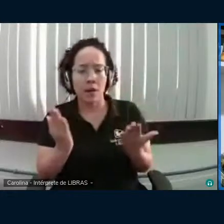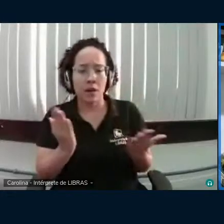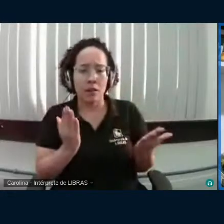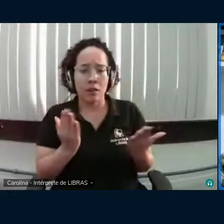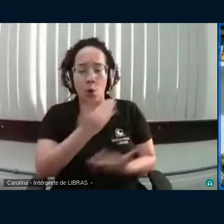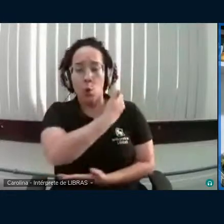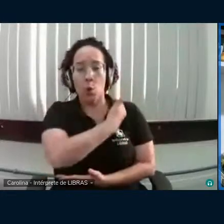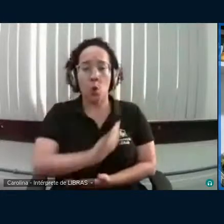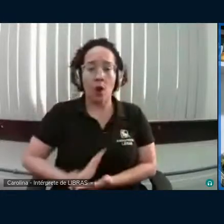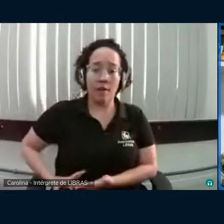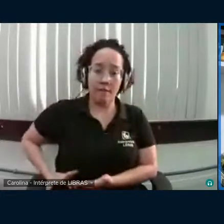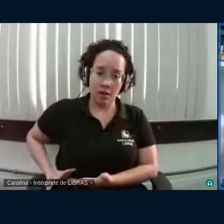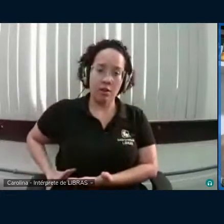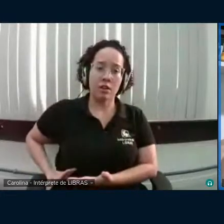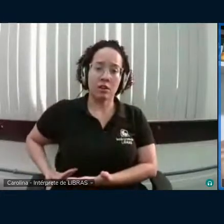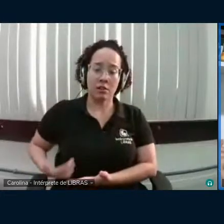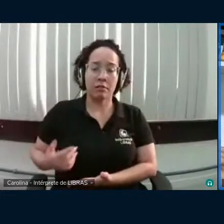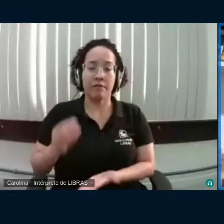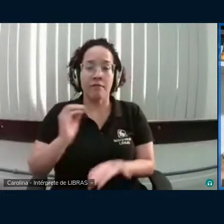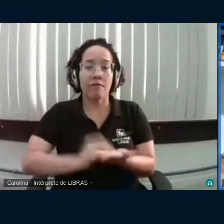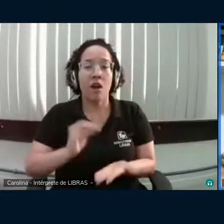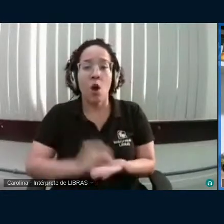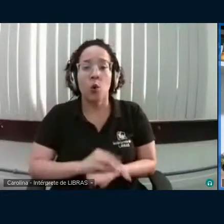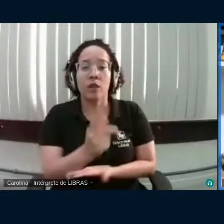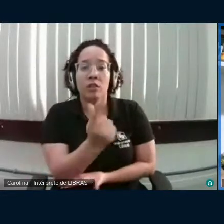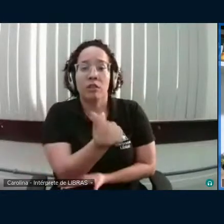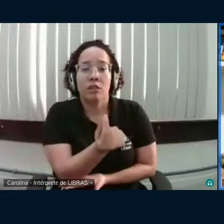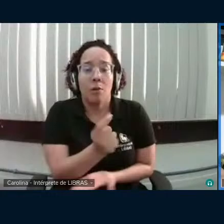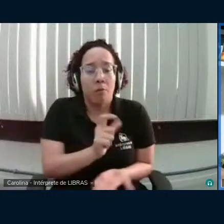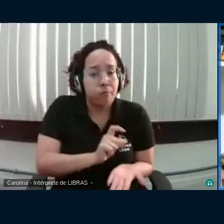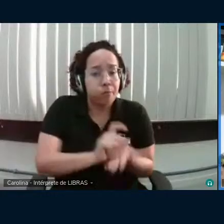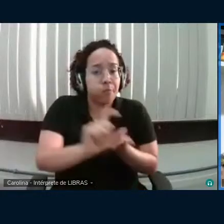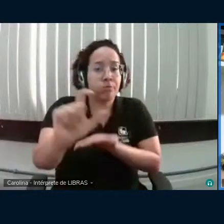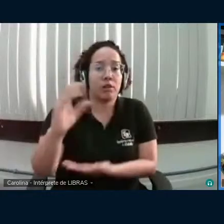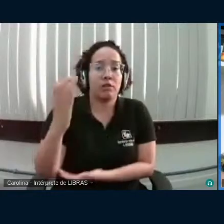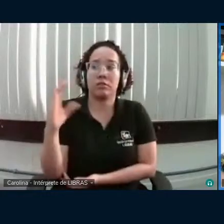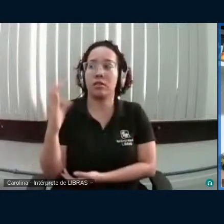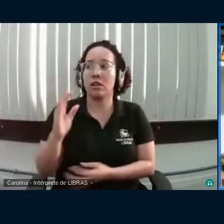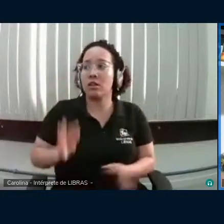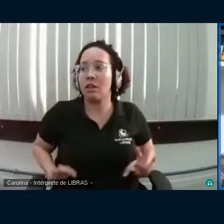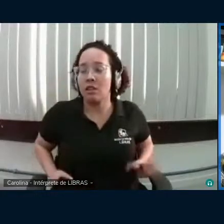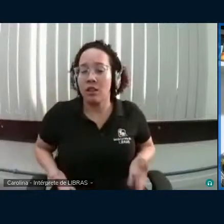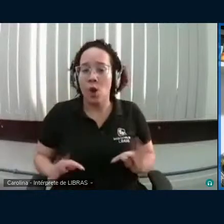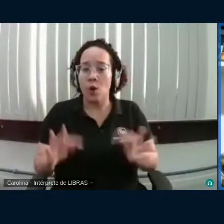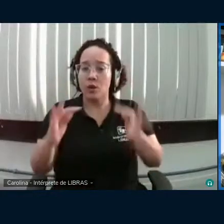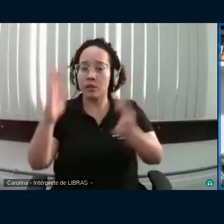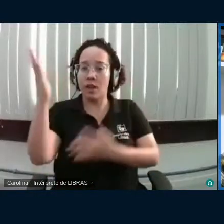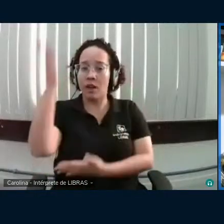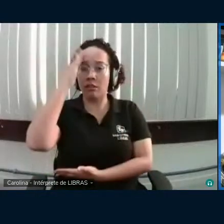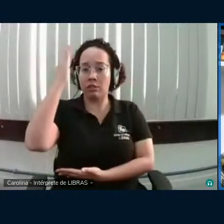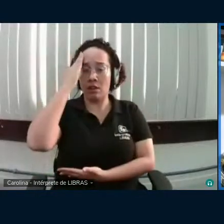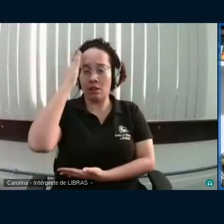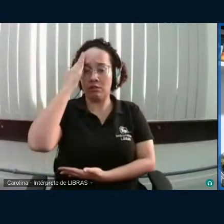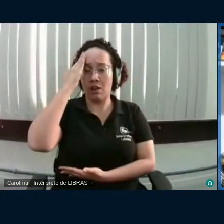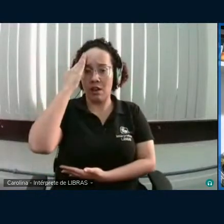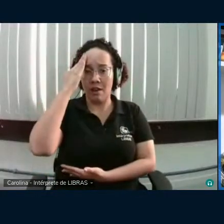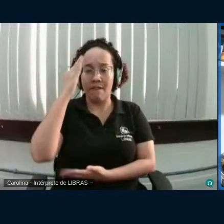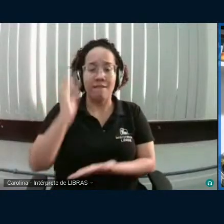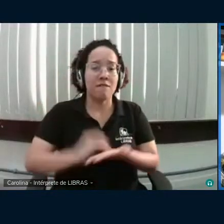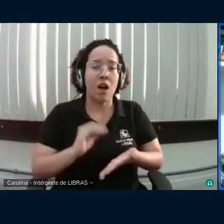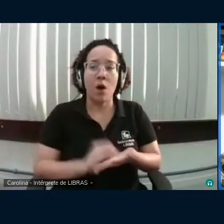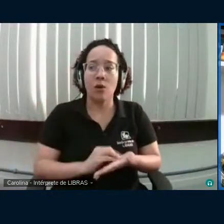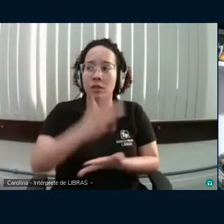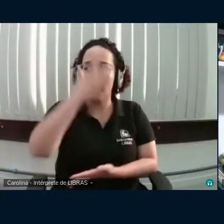foram não investindo em ciência e tecnologia, eu consigo entender no Brasil por que tem tantos poucos pesquisadores do